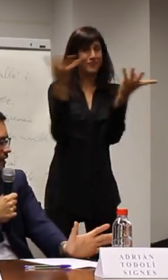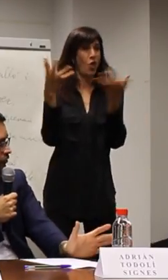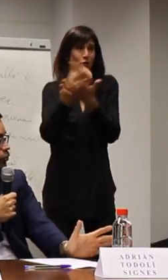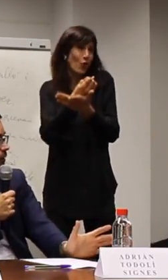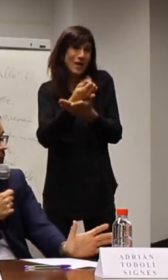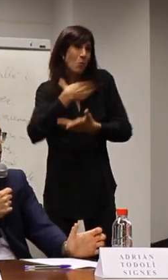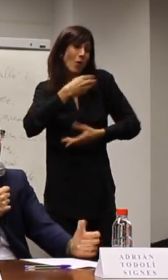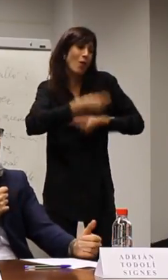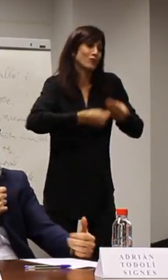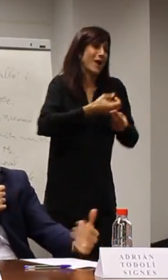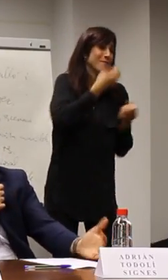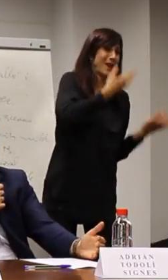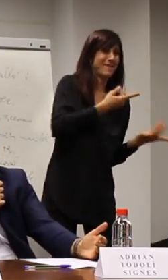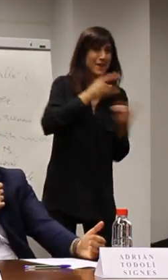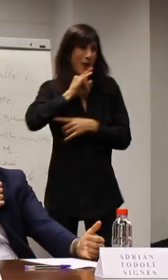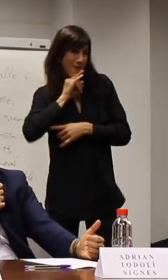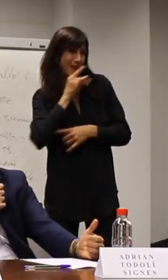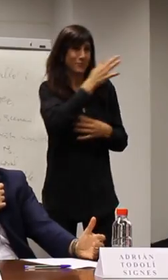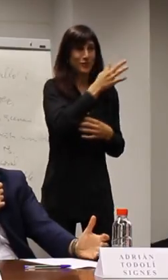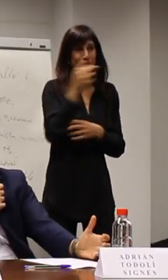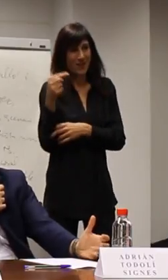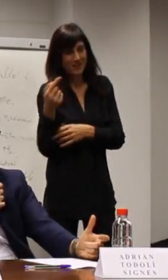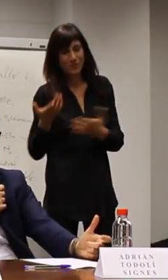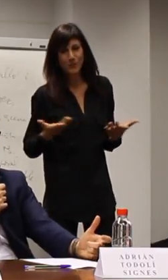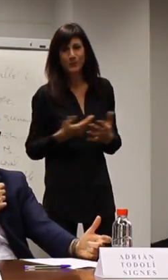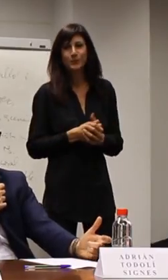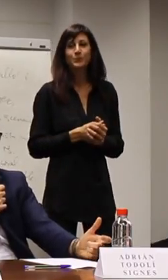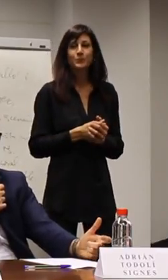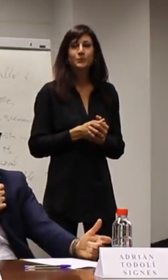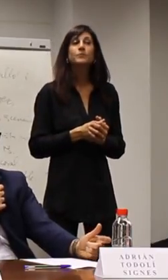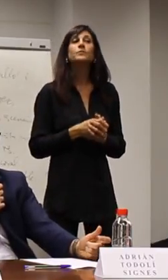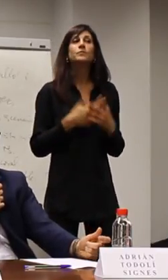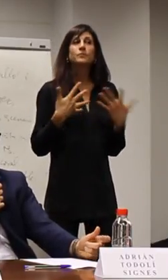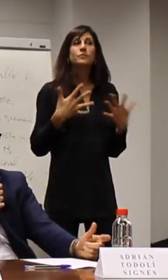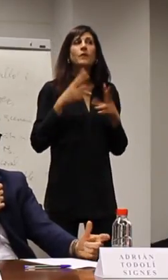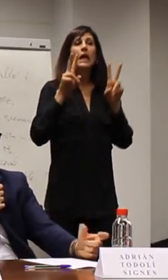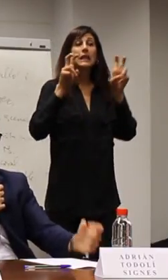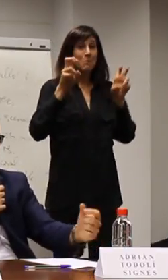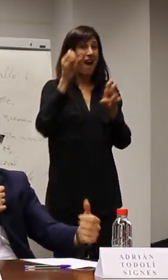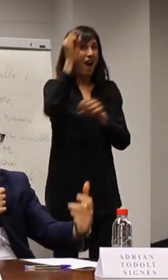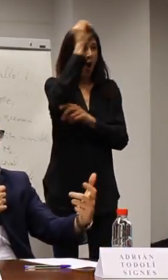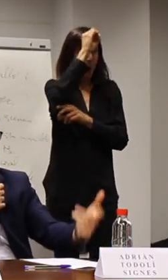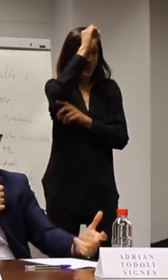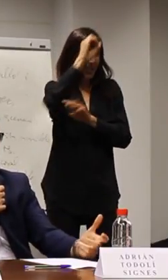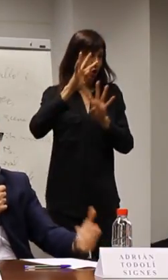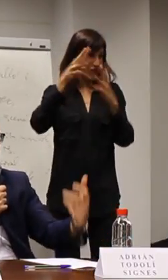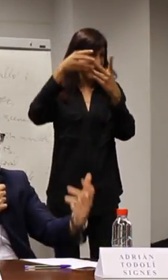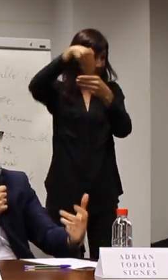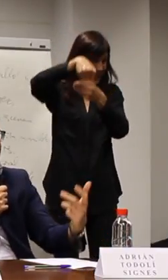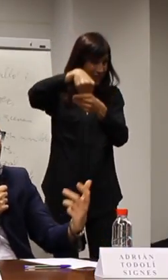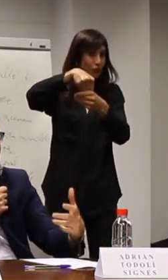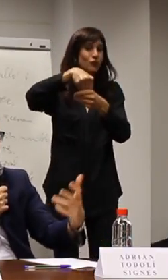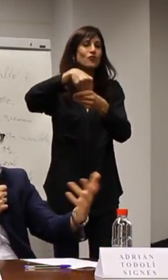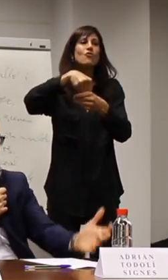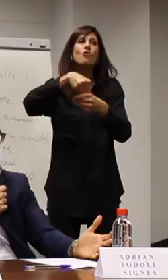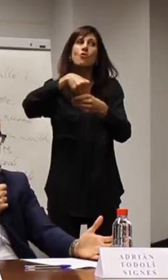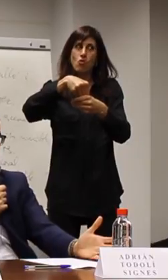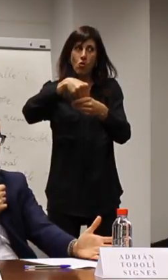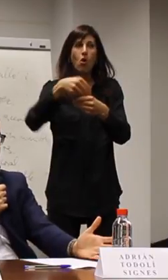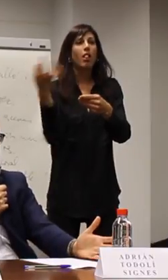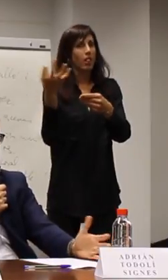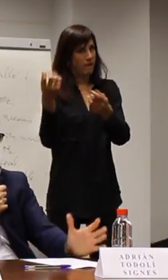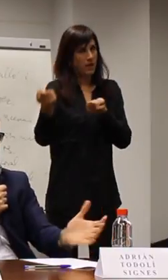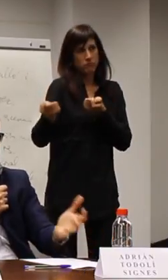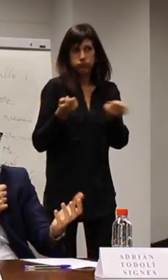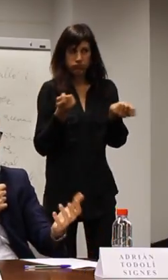decir, esto es lo mismo. Entonces, claro que creo que aquí, en el tema de la reputación online, hace falta regulación, hace falta que se controle,